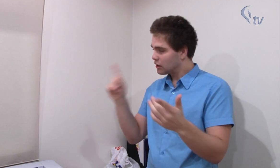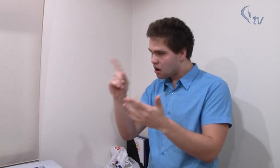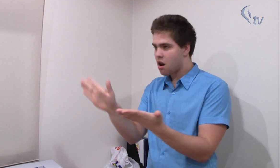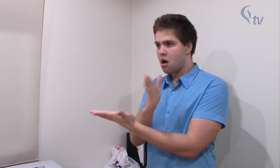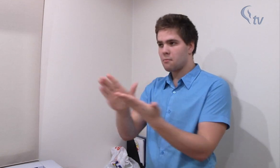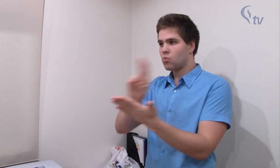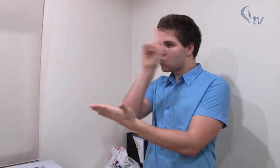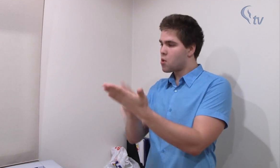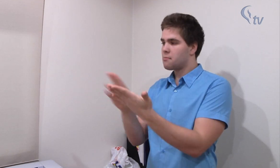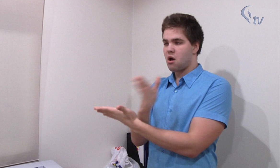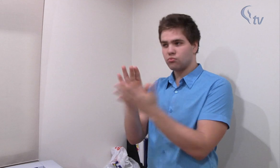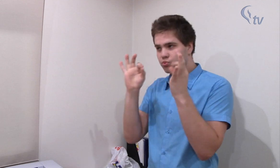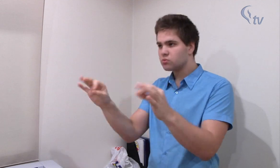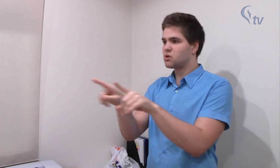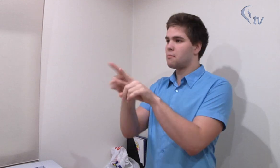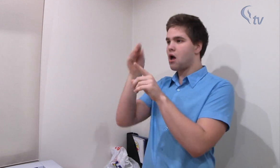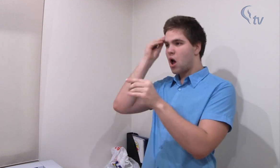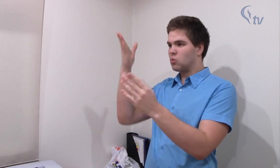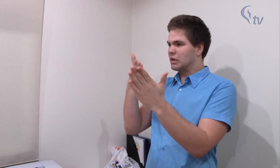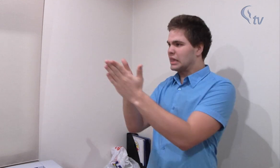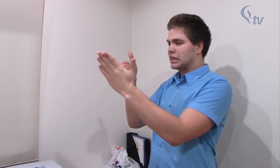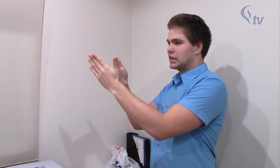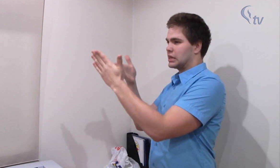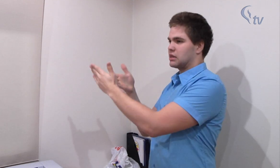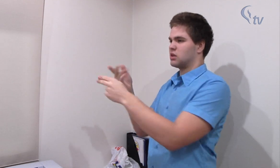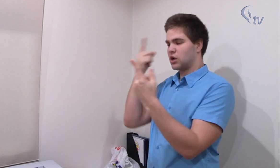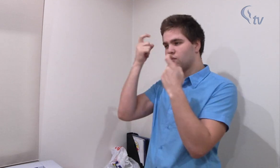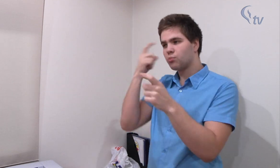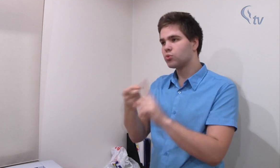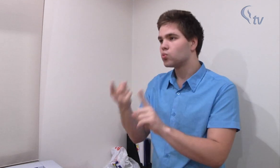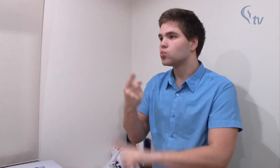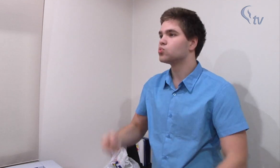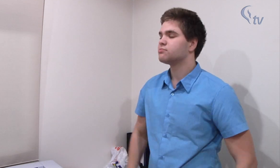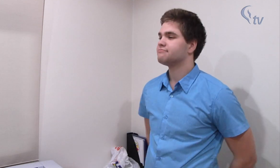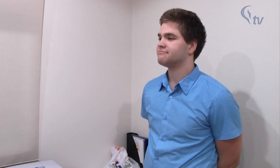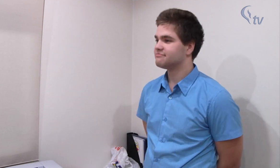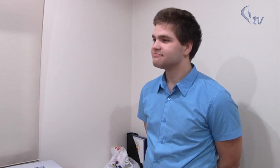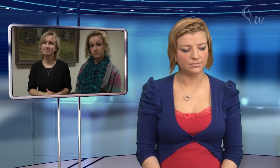öelda, et tõlketeenuse probleemid on ikka veel lahendamata ja hariduse omandamine on takistatud.